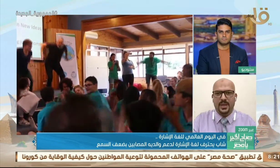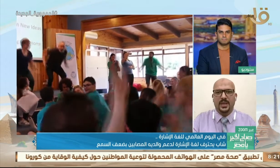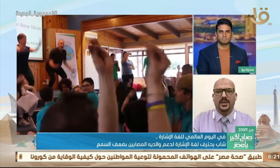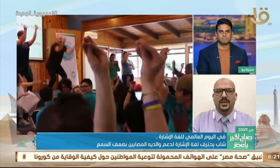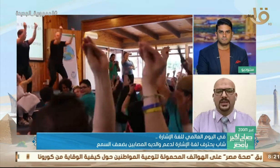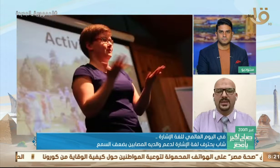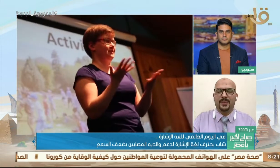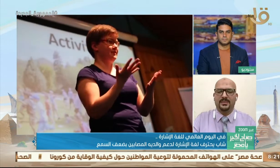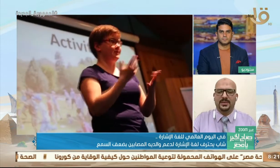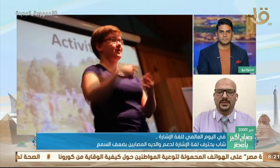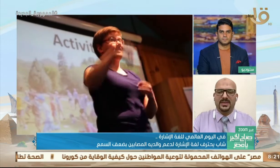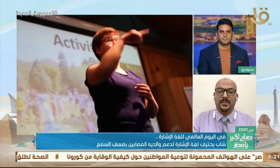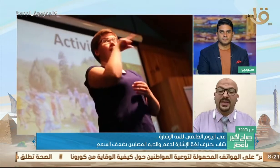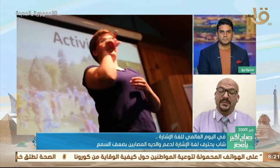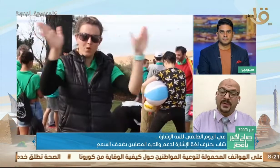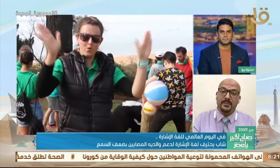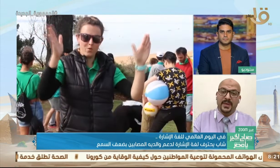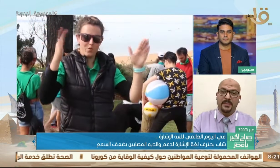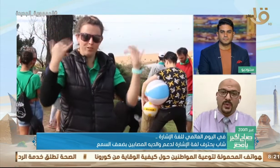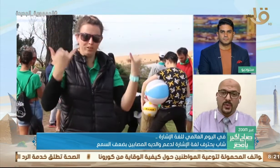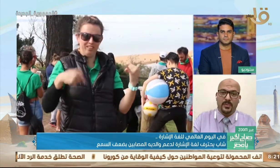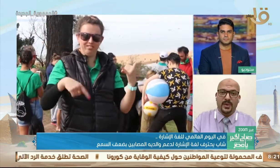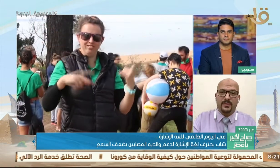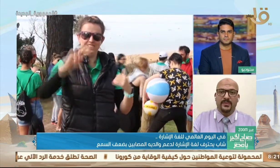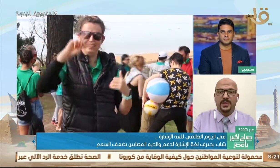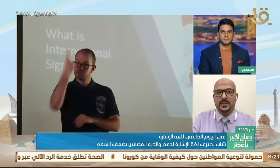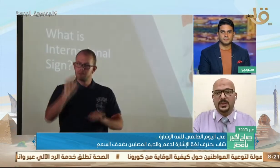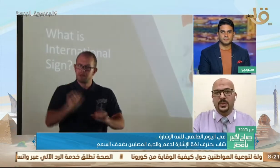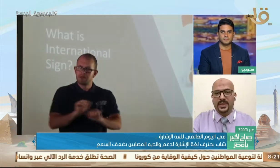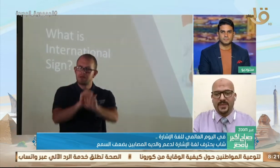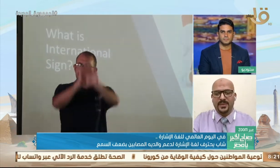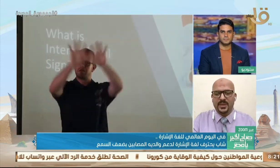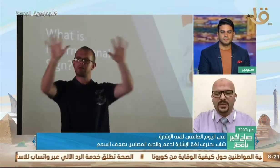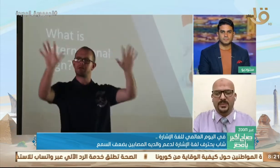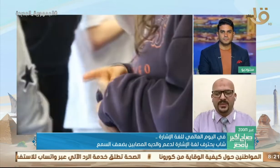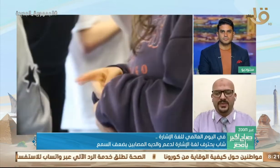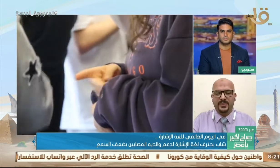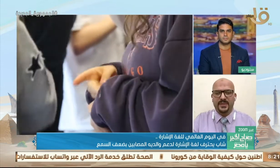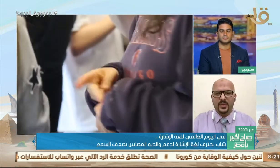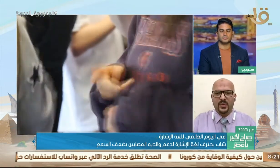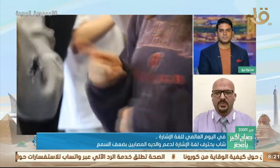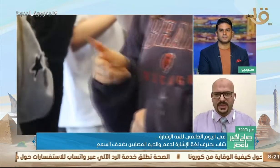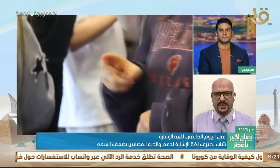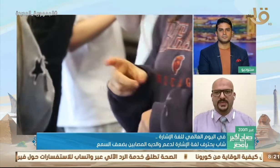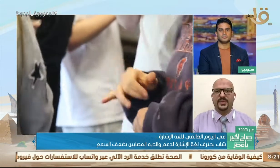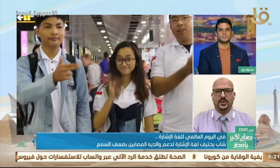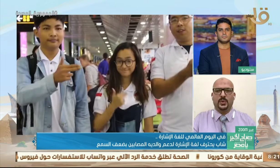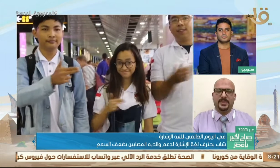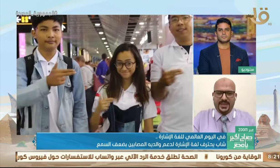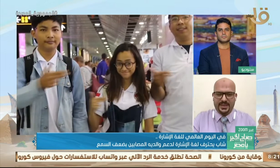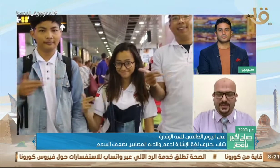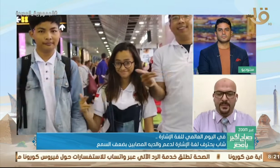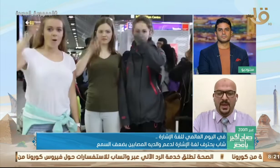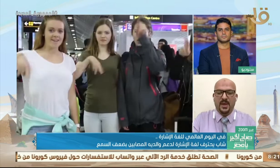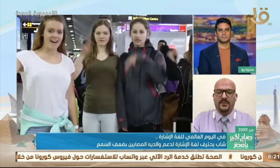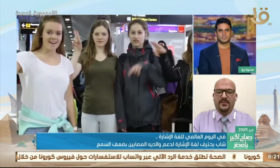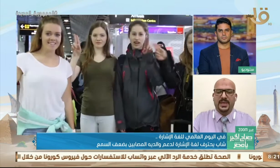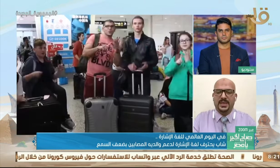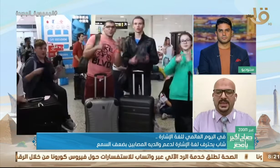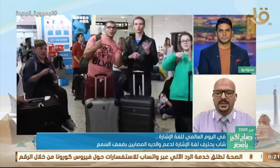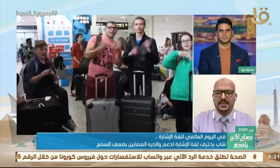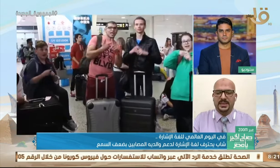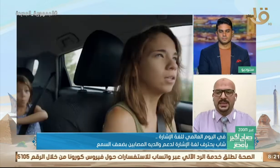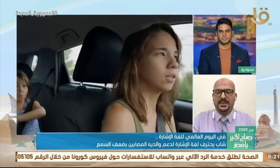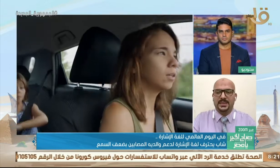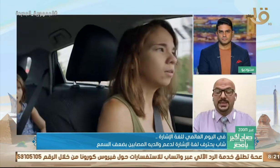العالم، طبعا 80% منهم في الدول النامية و80% منهم في الدول بتاعتهم.